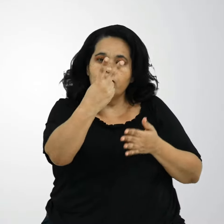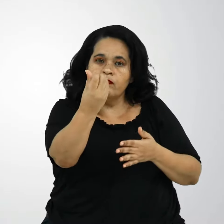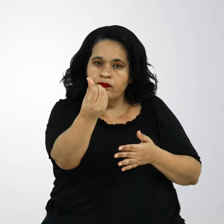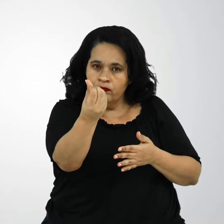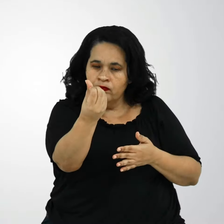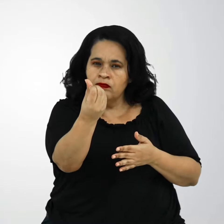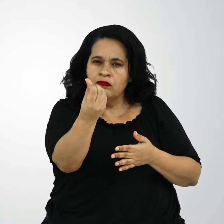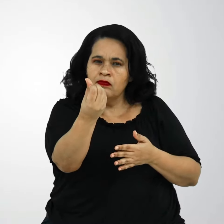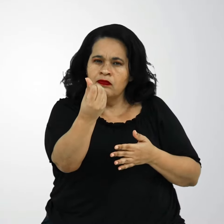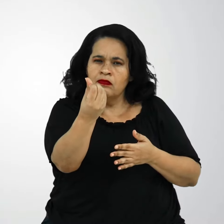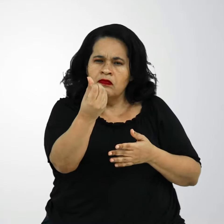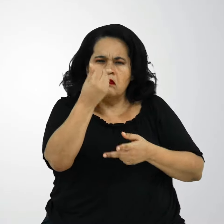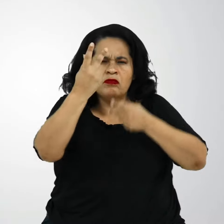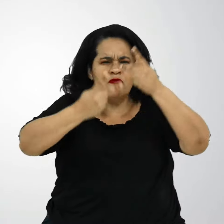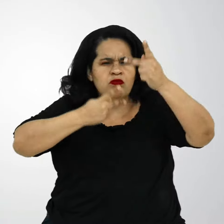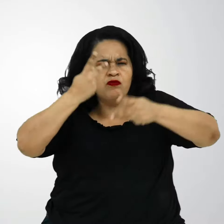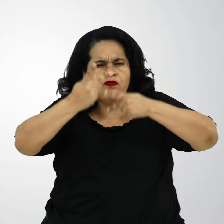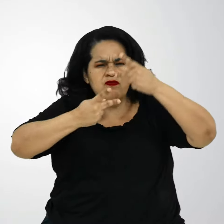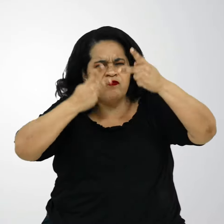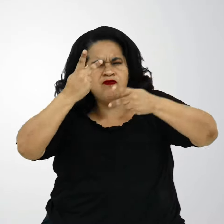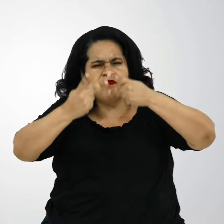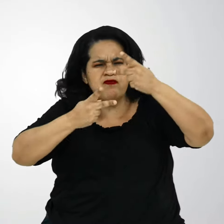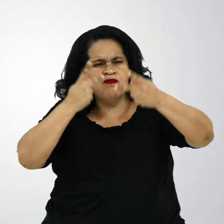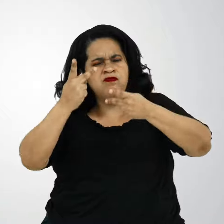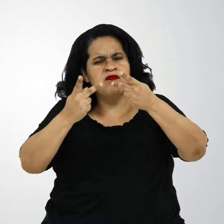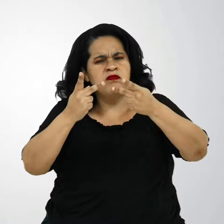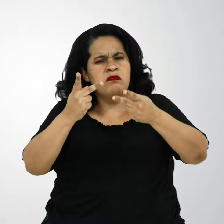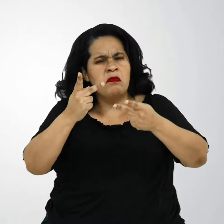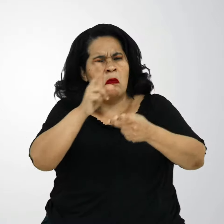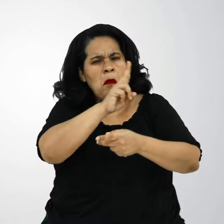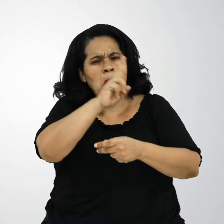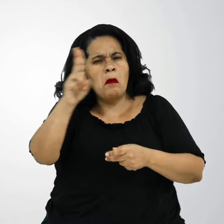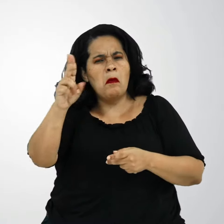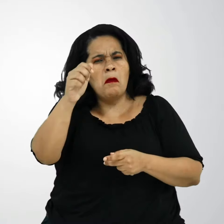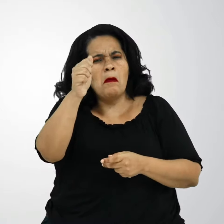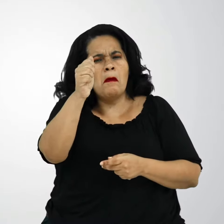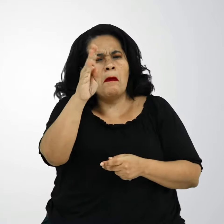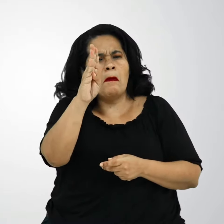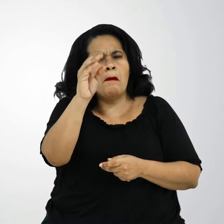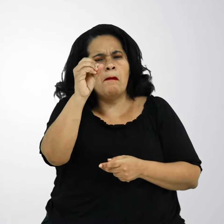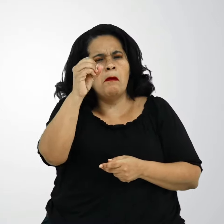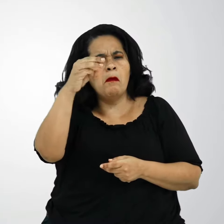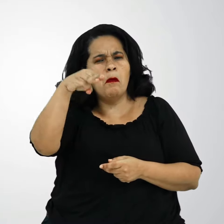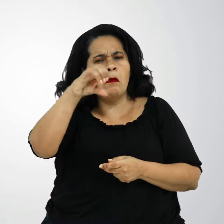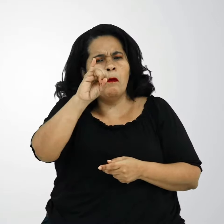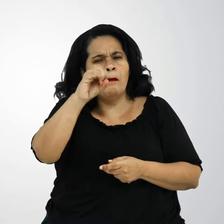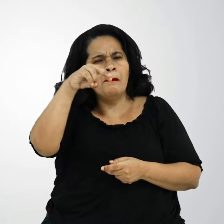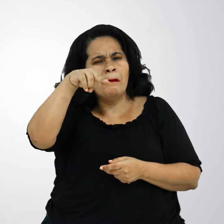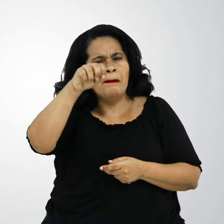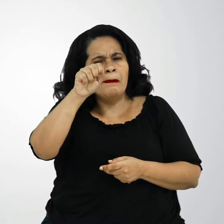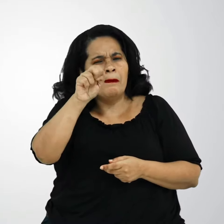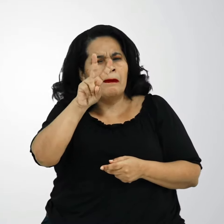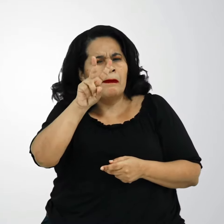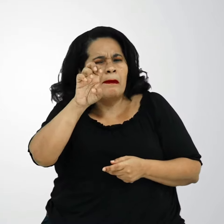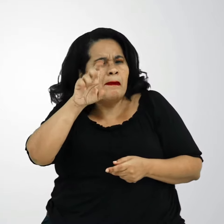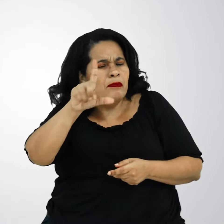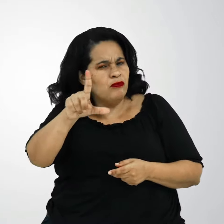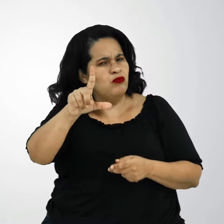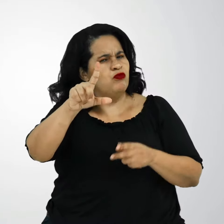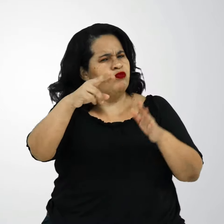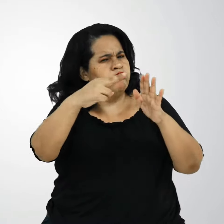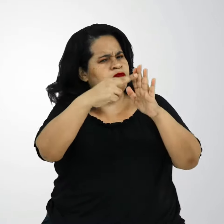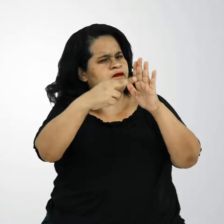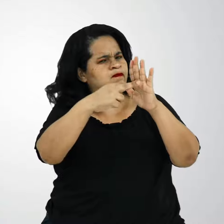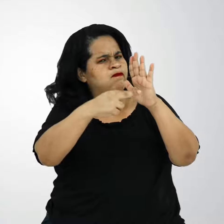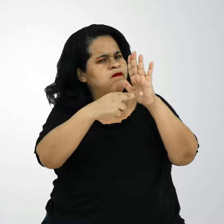do abominável, do desolador aparecendo. Acho que a gente não pode esquecer disso, né? Acho que tem uma regra hermenêutica que